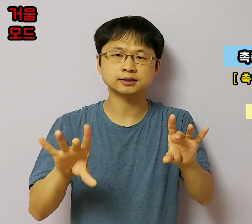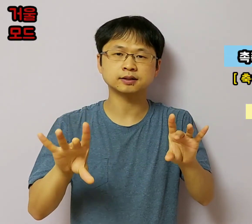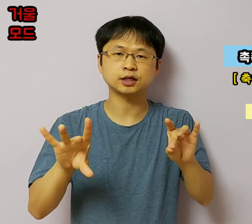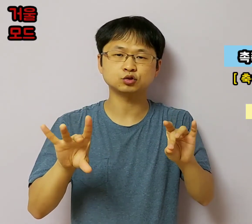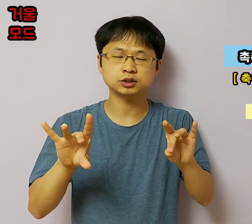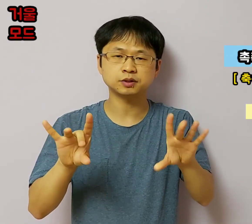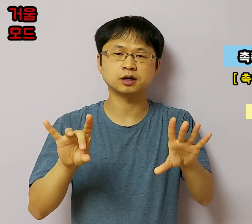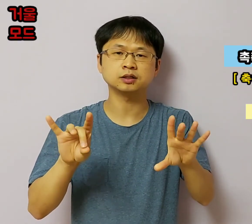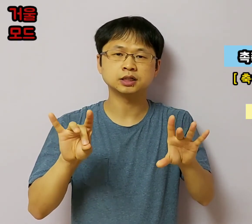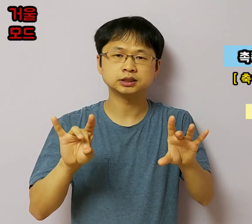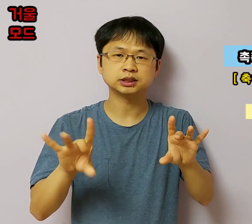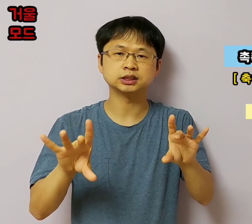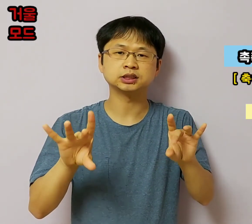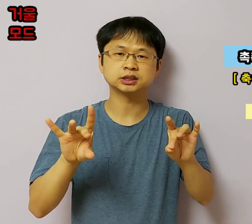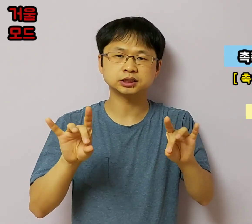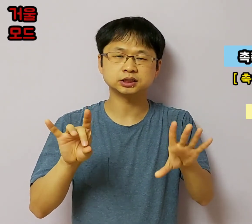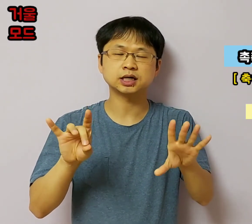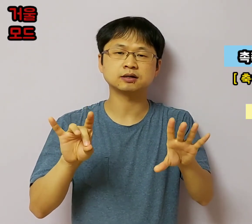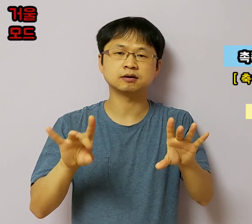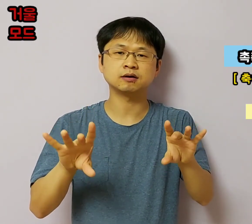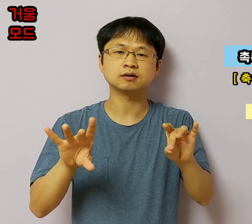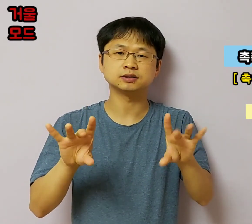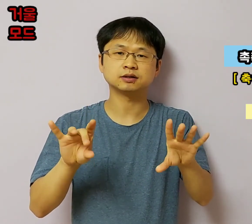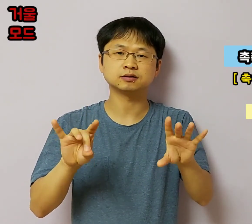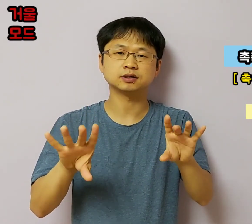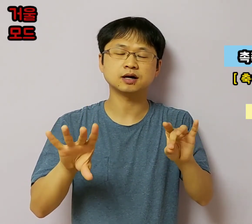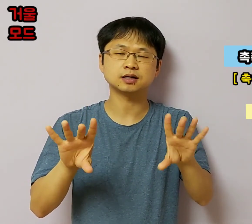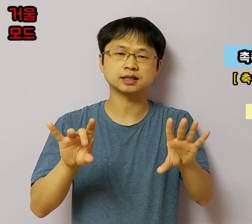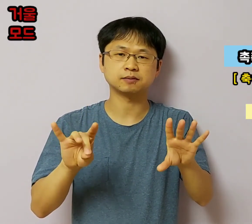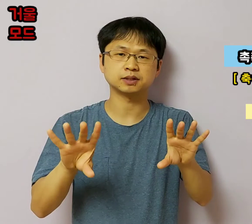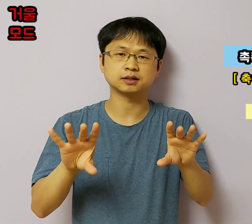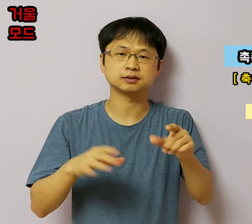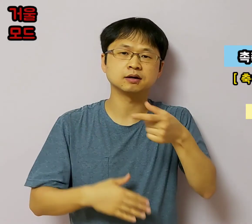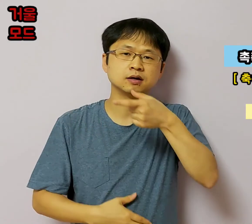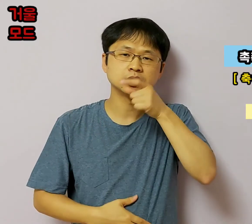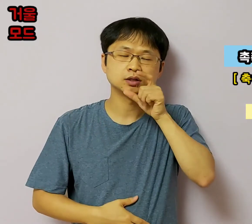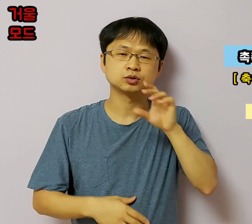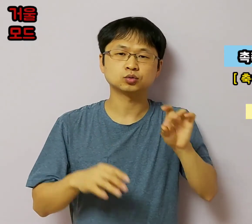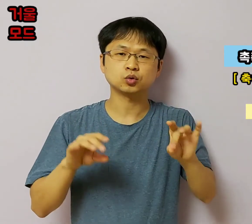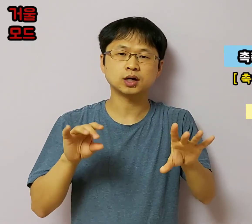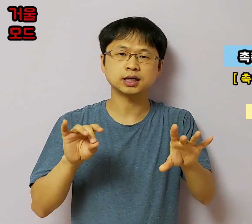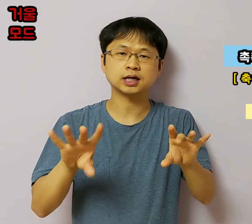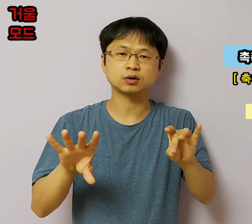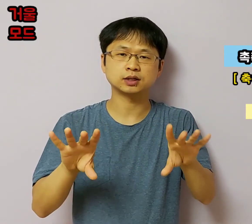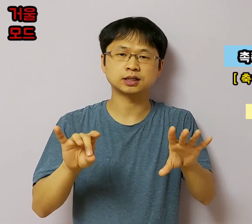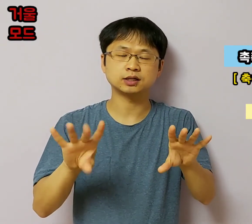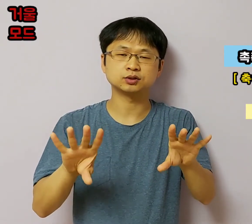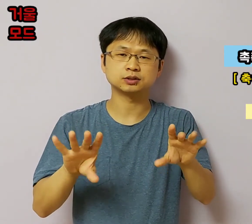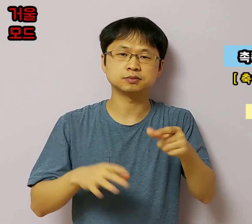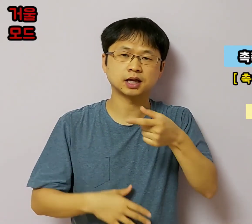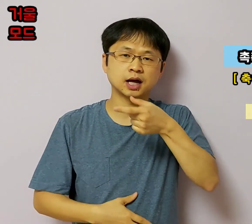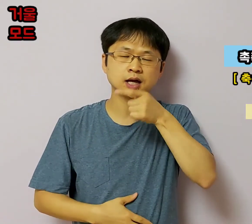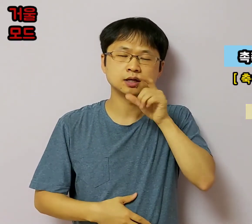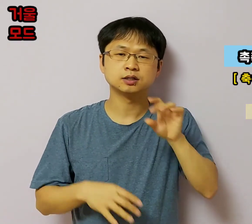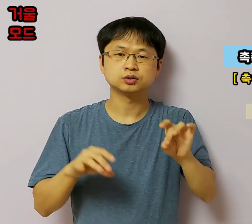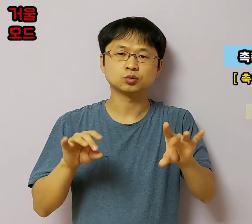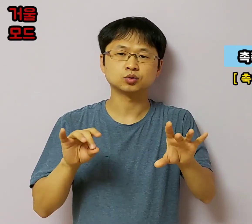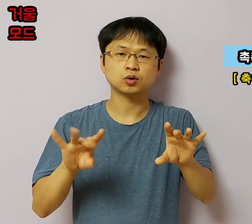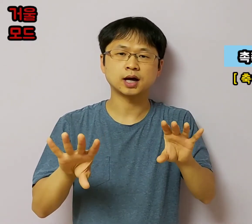번갈아서 떼주시면 찐득찐득한 거, 끈적끈적한 걸 나타냅니다. 그래서 촉촉하다라고 나타낼 수 있습니다.